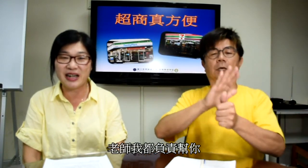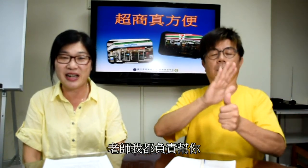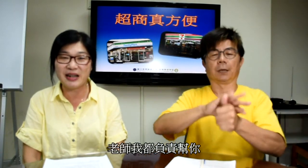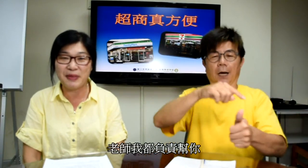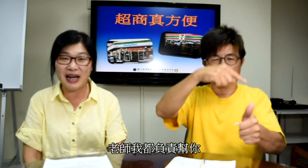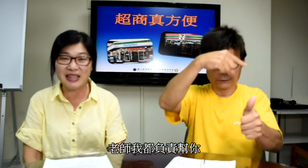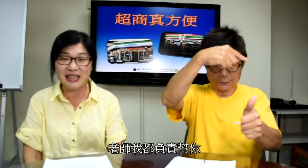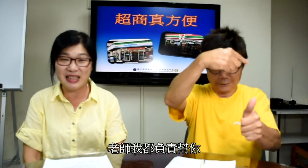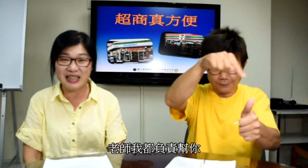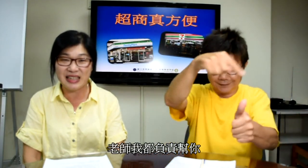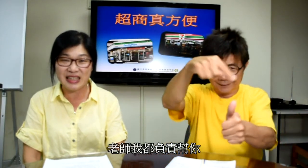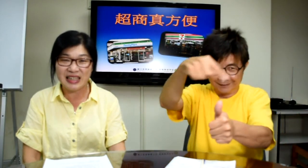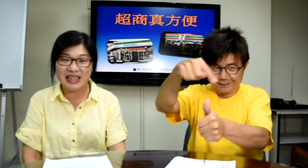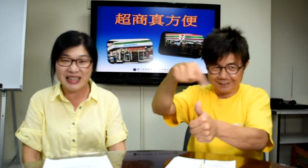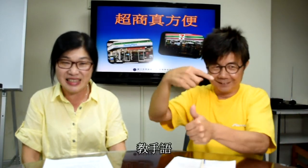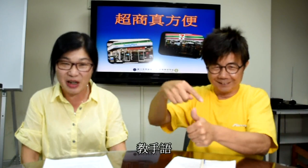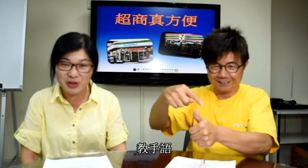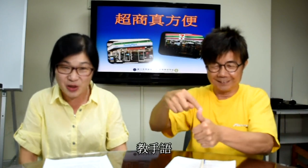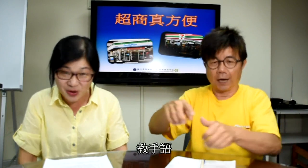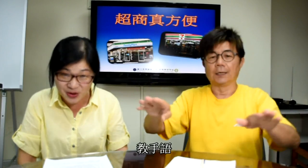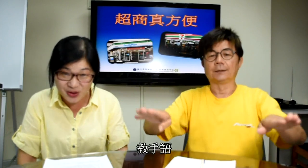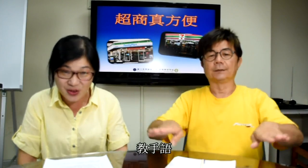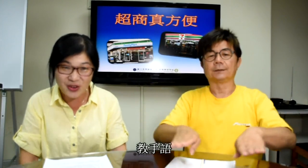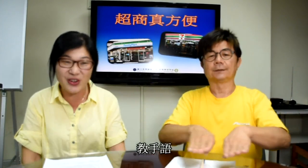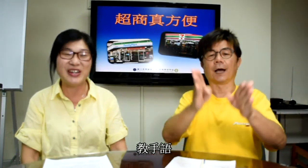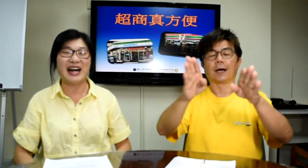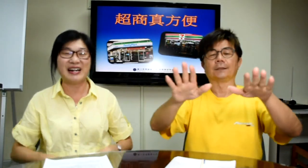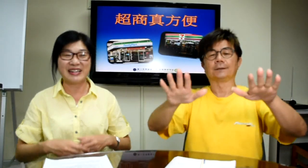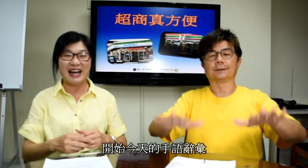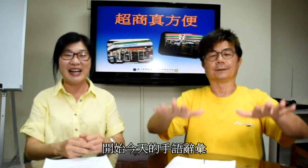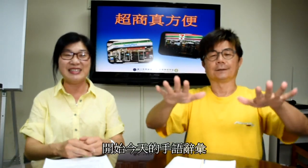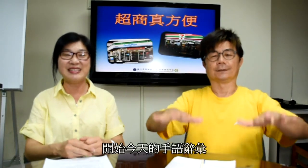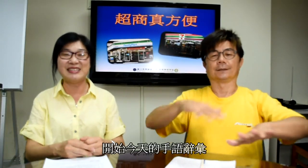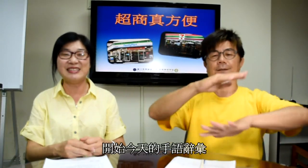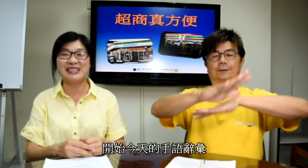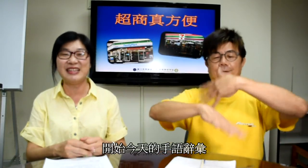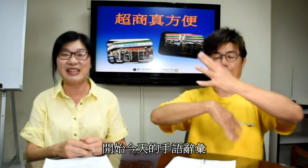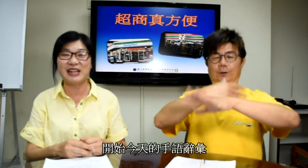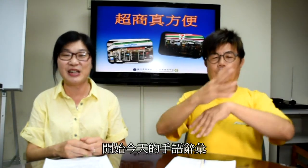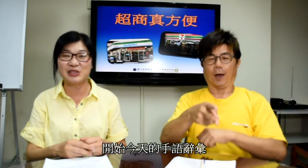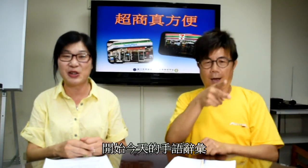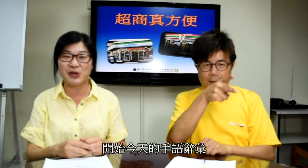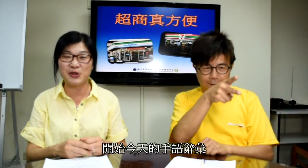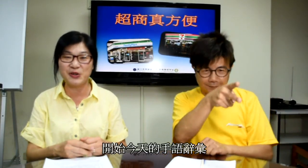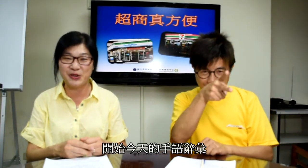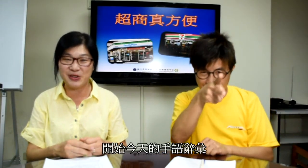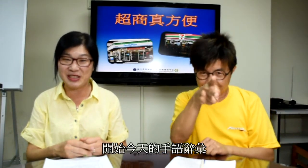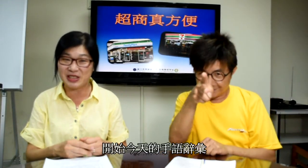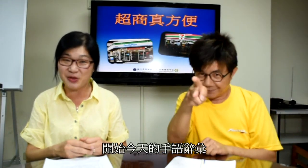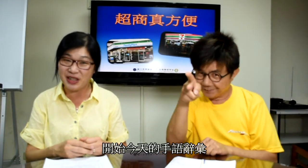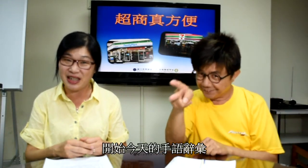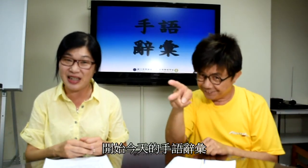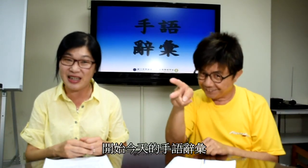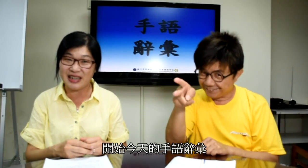责帮你教手语。好，开始今天的手语词